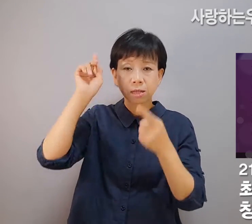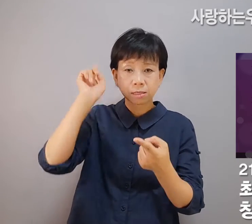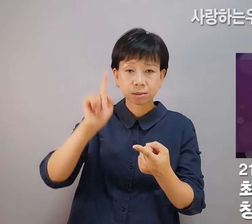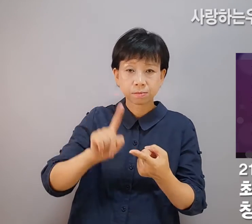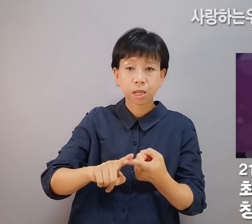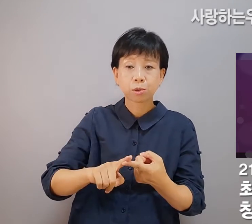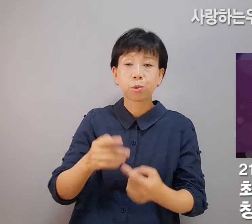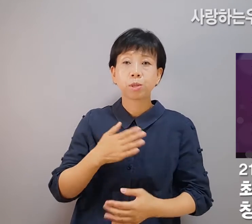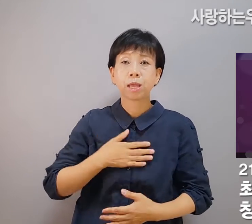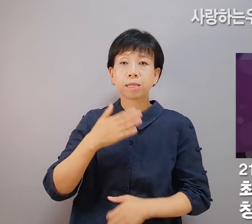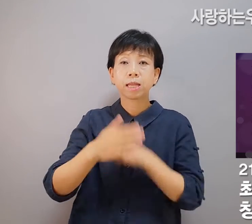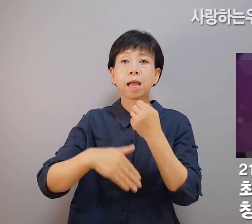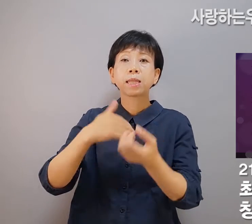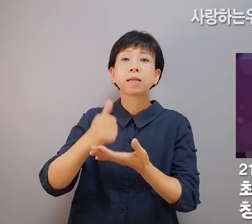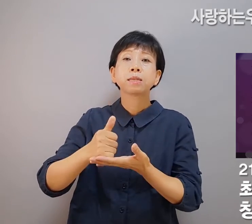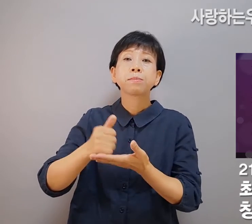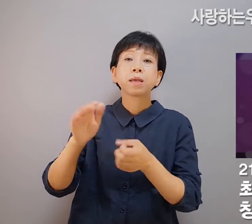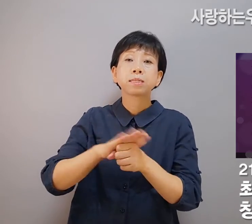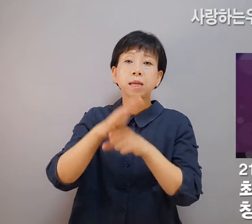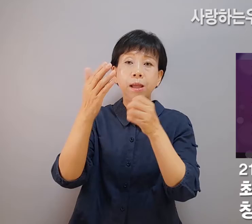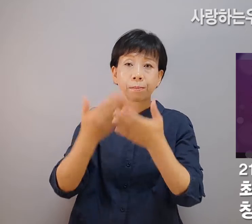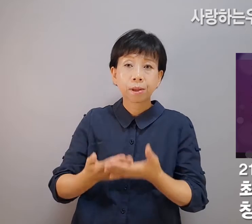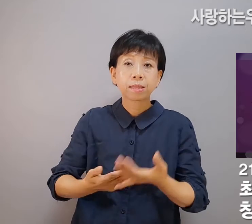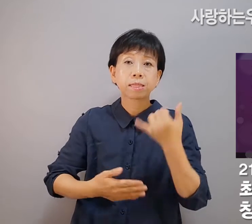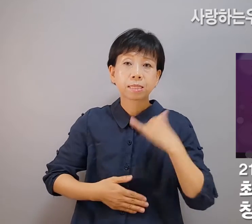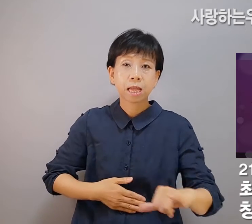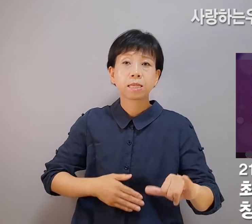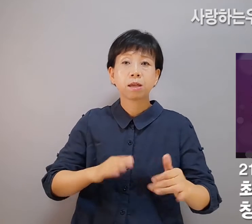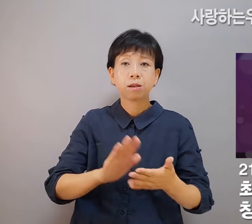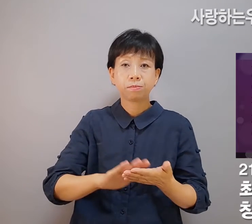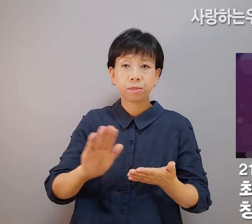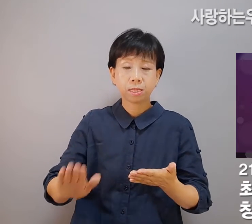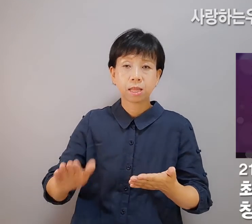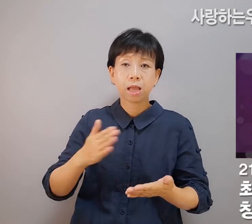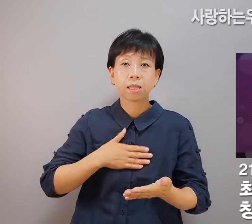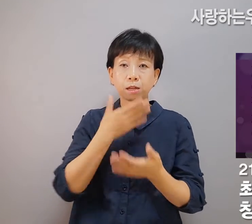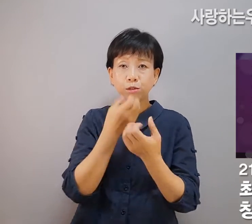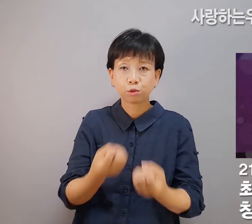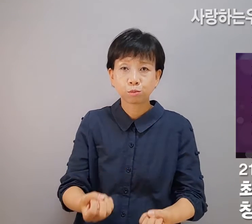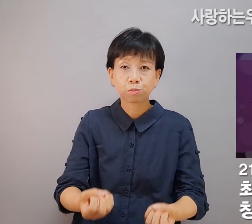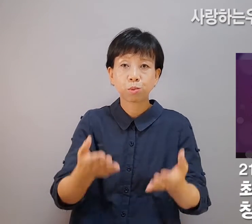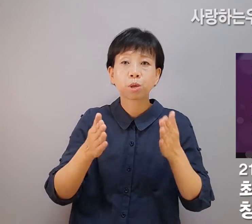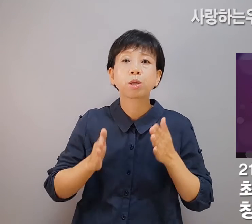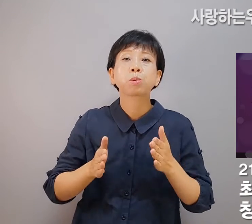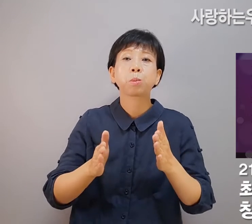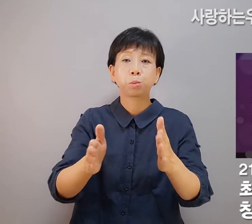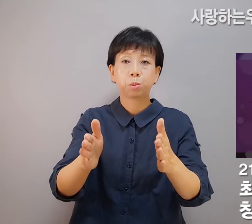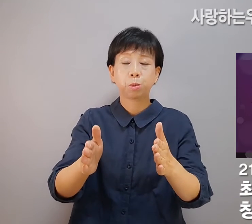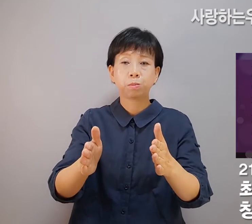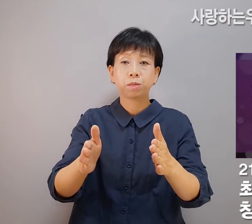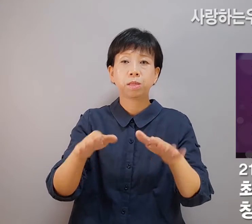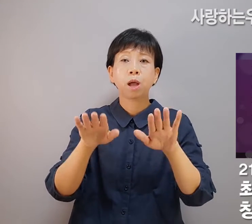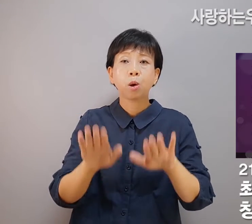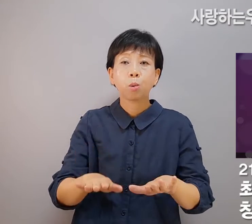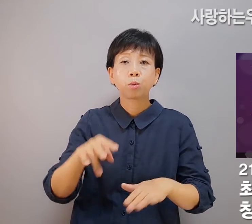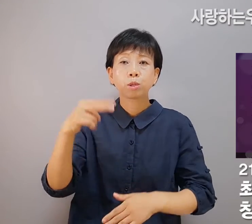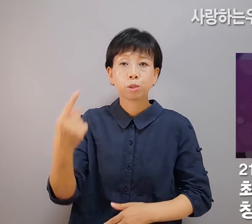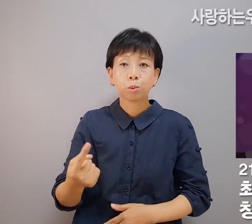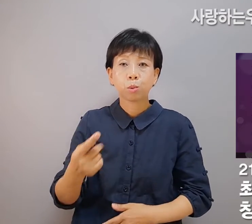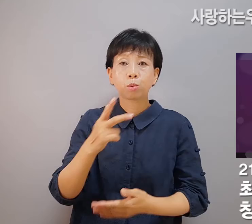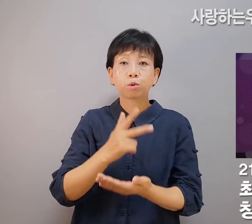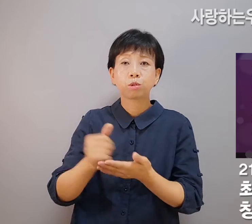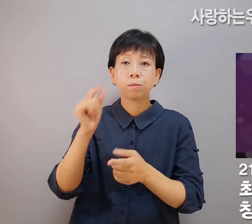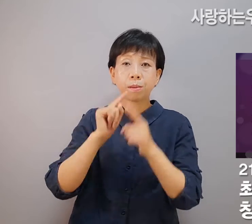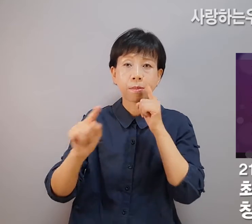대로 나는 하나님의 사랑받는 자녀입니다. 나는 축복의 통로입니다. 오늘도 주의 말씀에